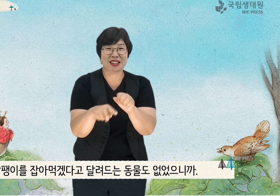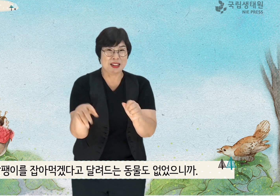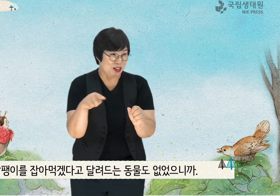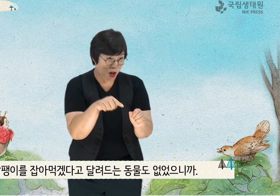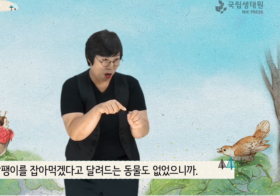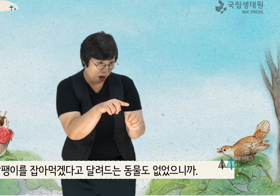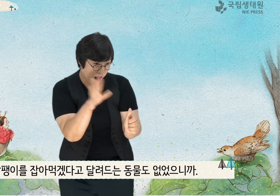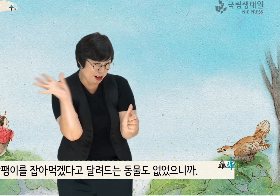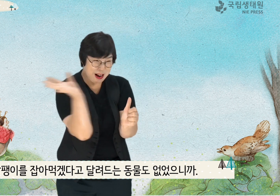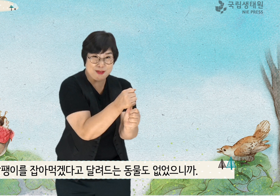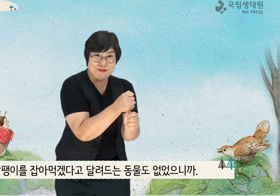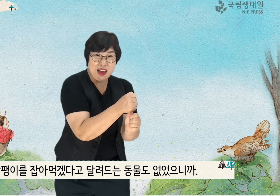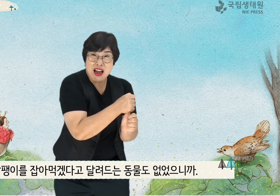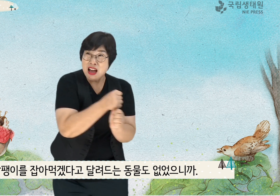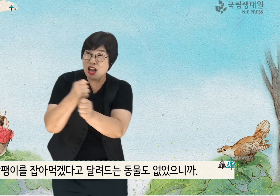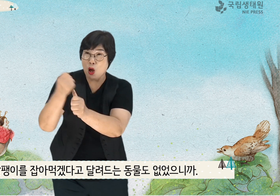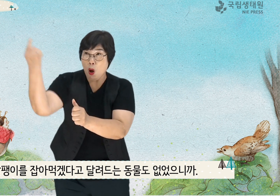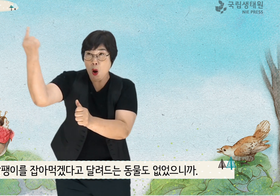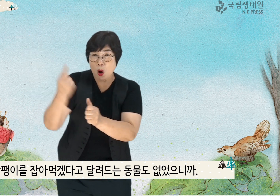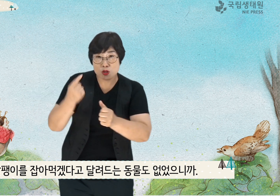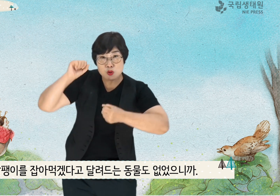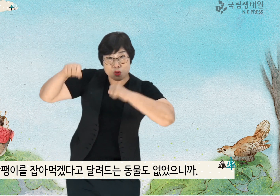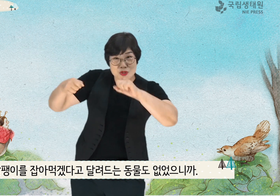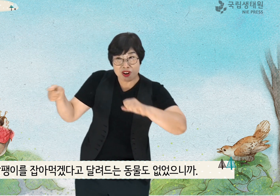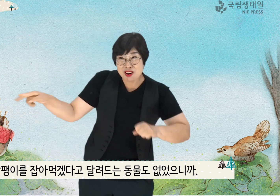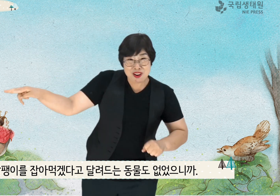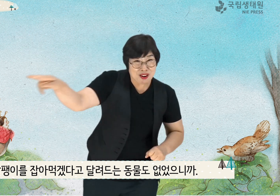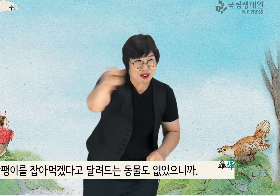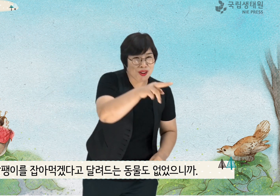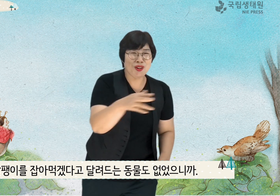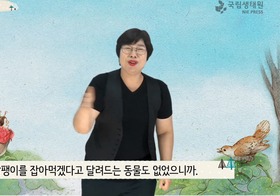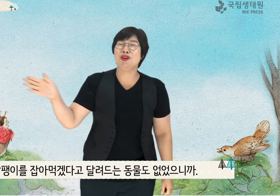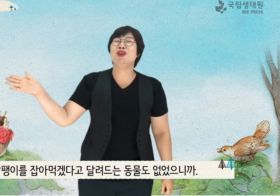달팽이를 잡아먹겠다고 달려드는 동물도 없었으니까.